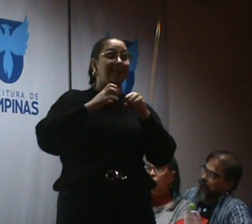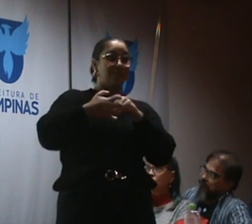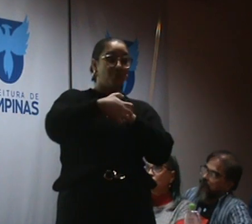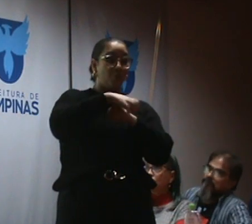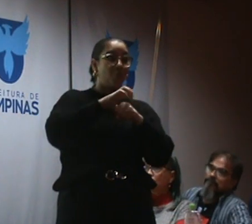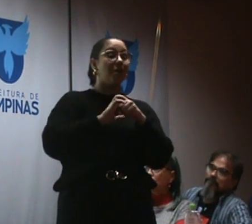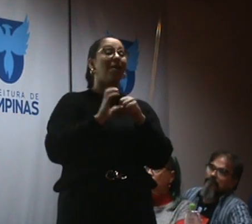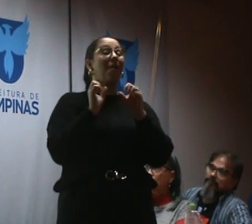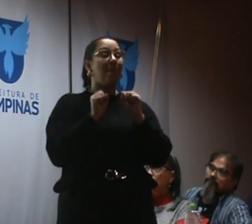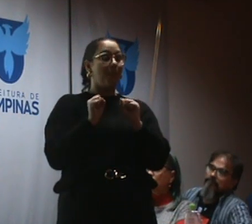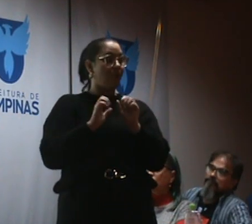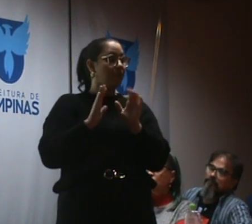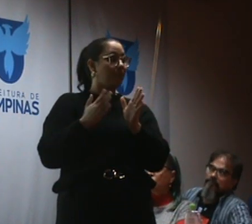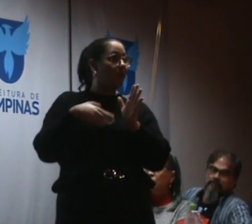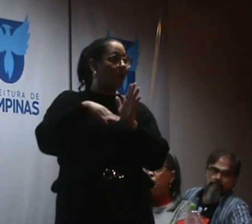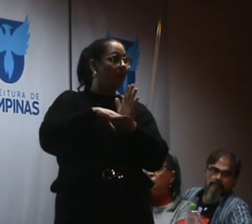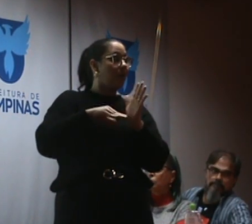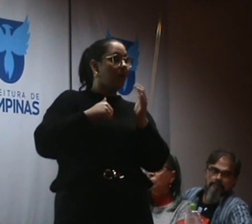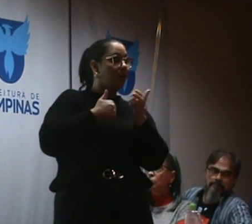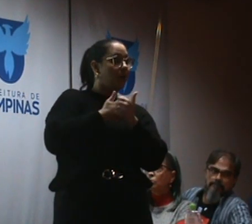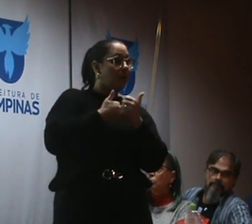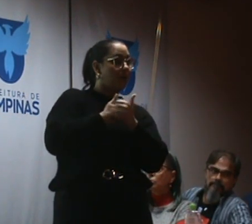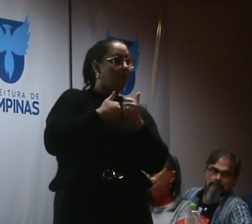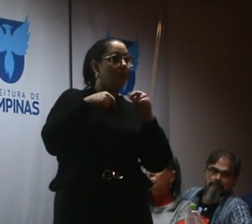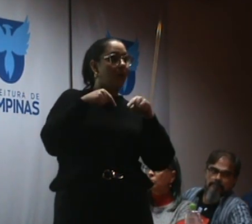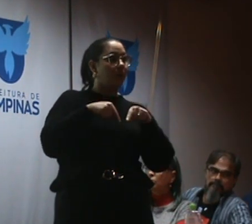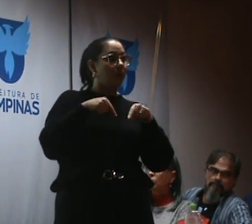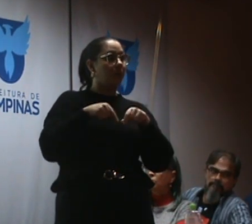mais perto aqui dos municípios do estado de São Paulo.